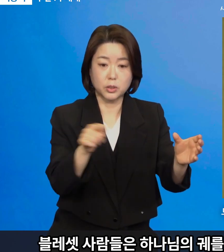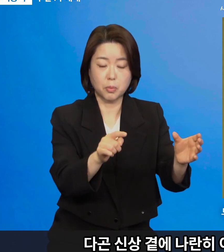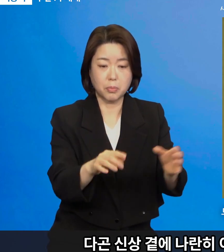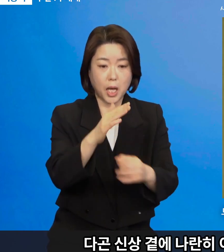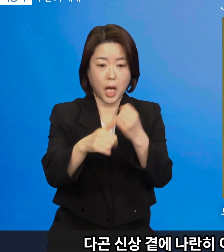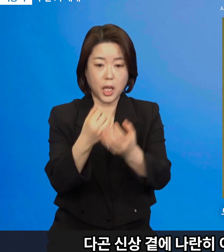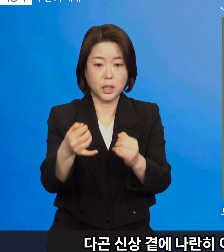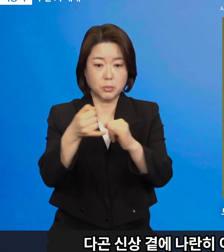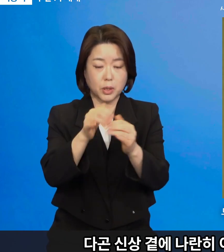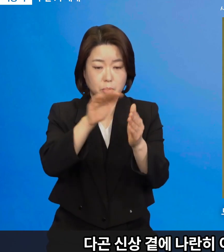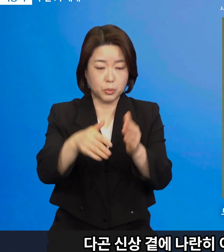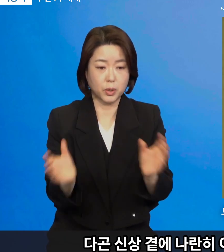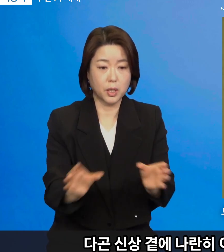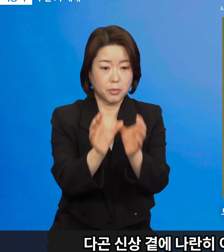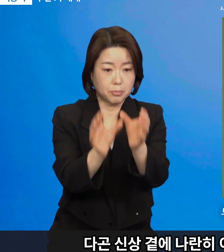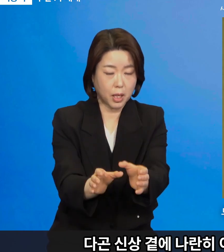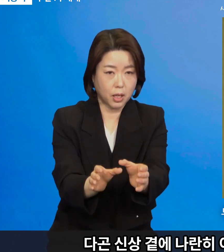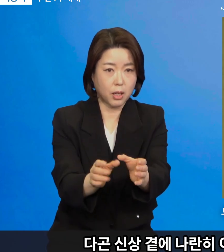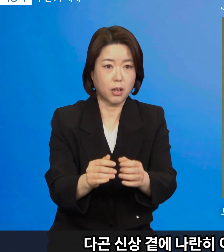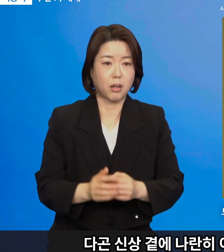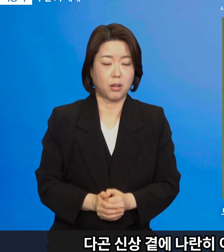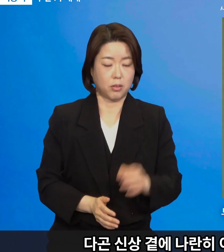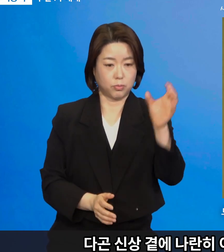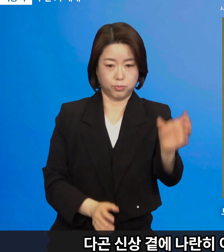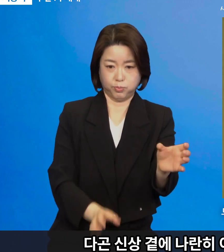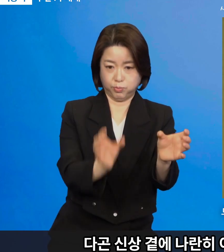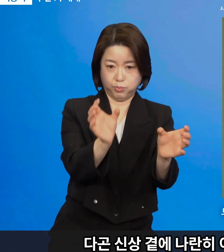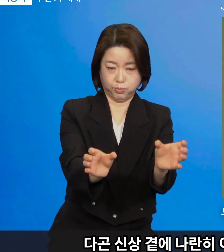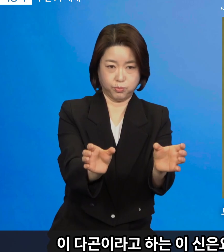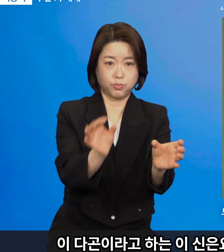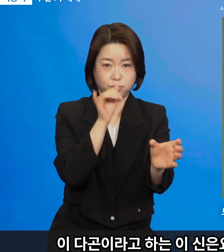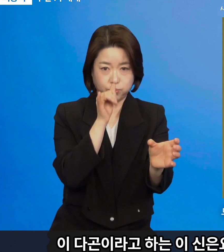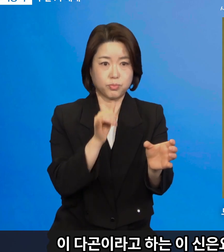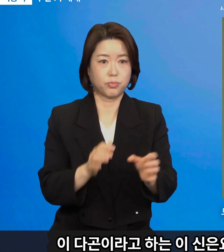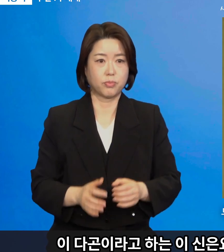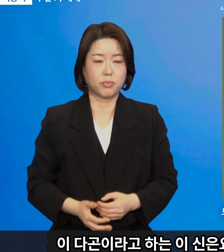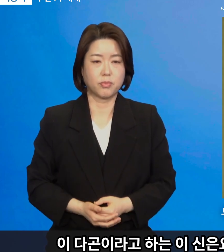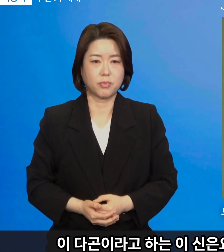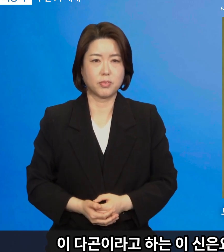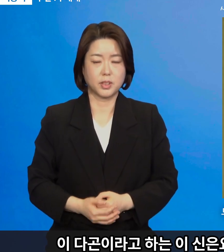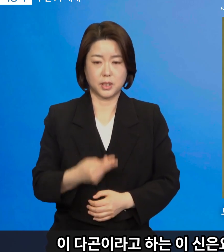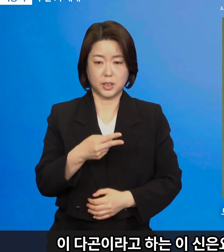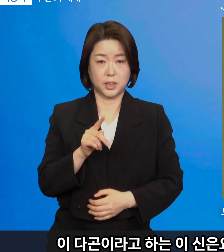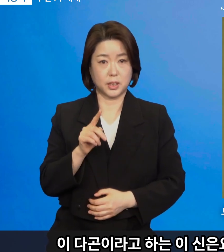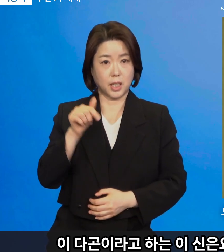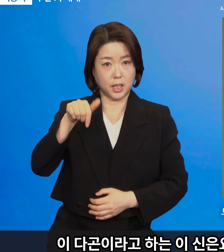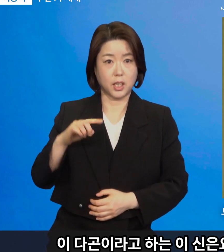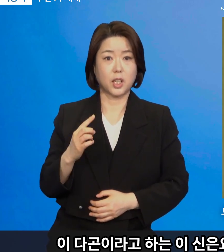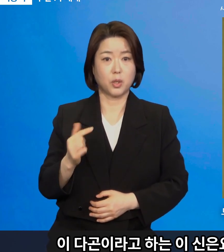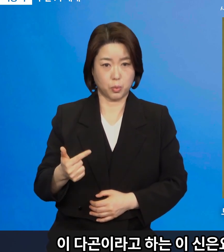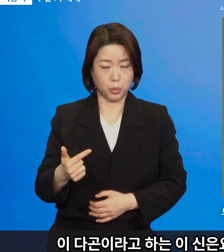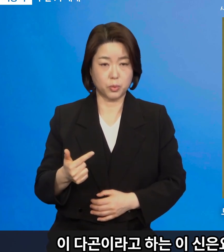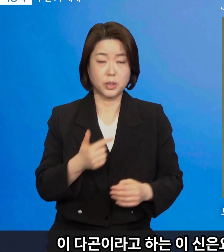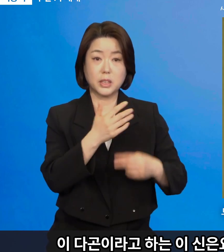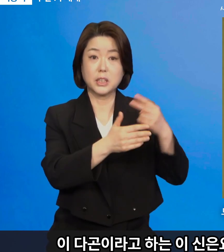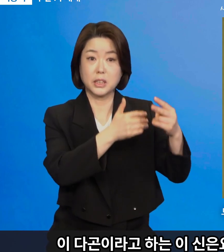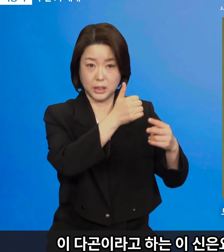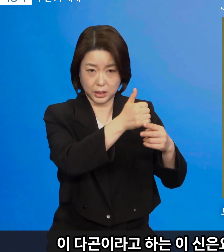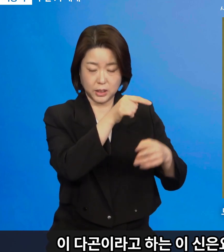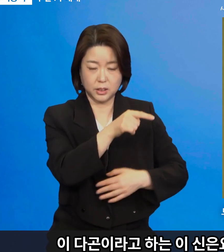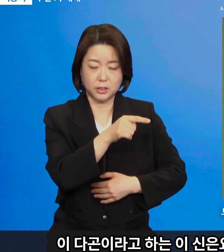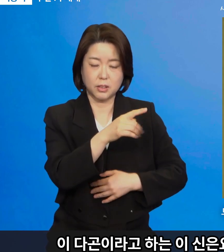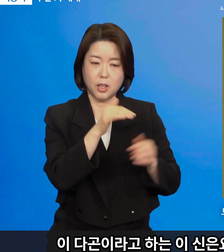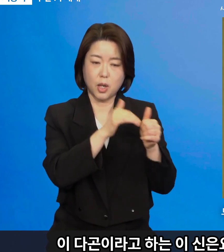가서 다곤 신상 곁에 나란히 이제 세워두게 된 겁니다. 이 다곤이라고 하는 이 신은요,